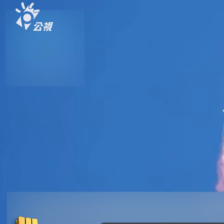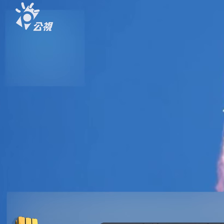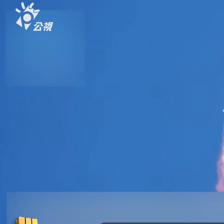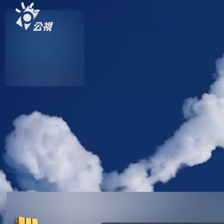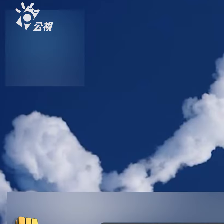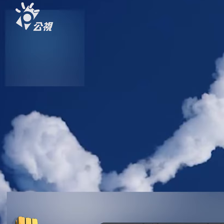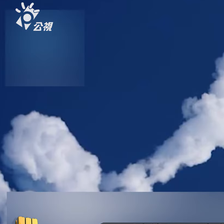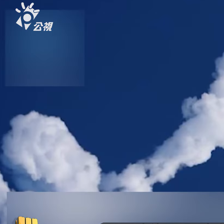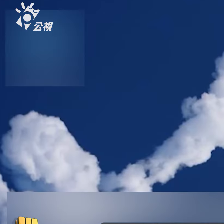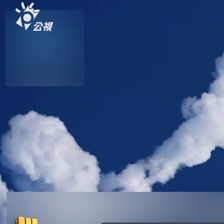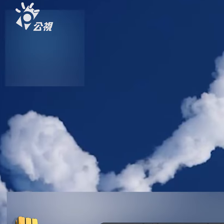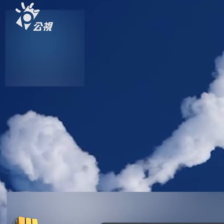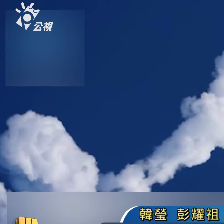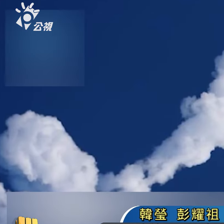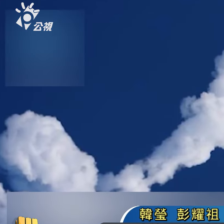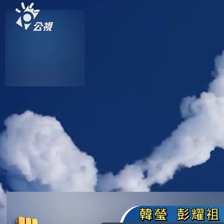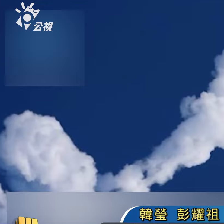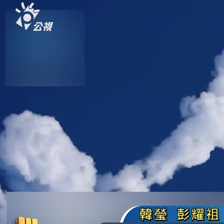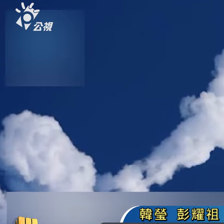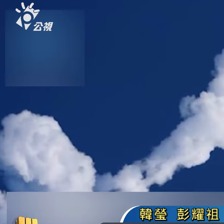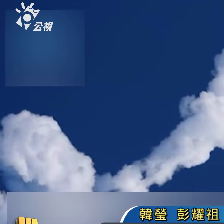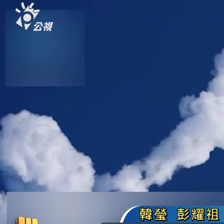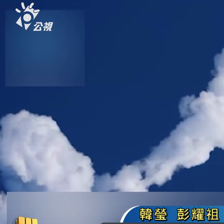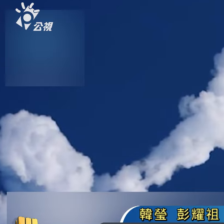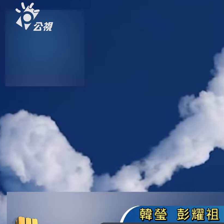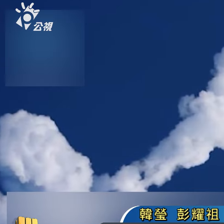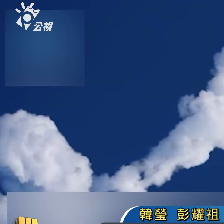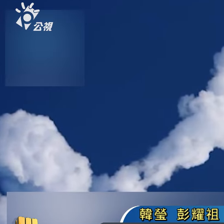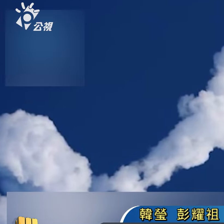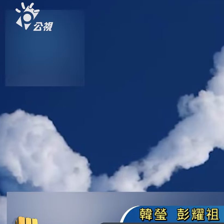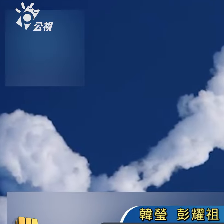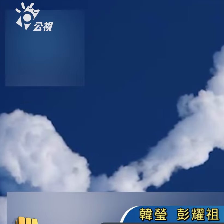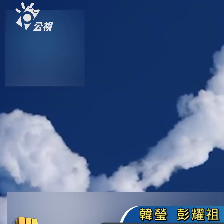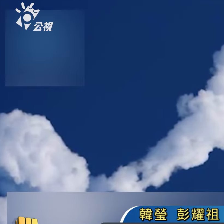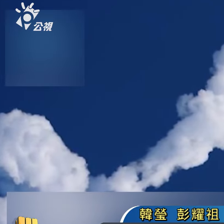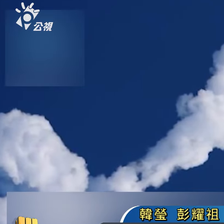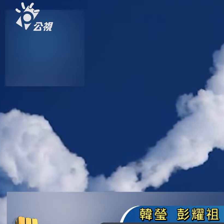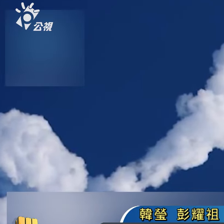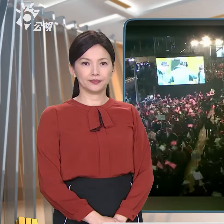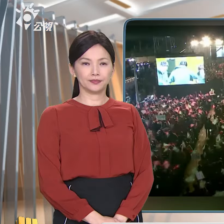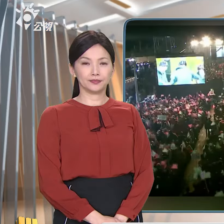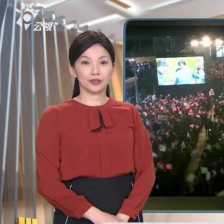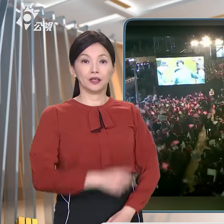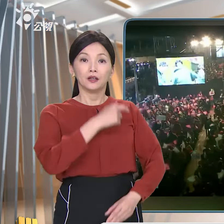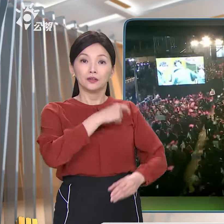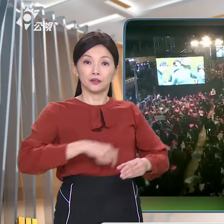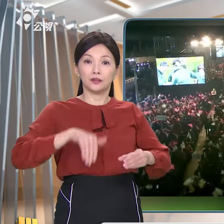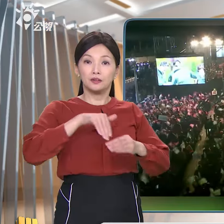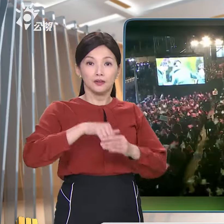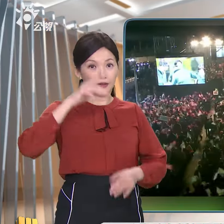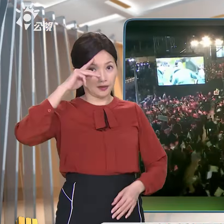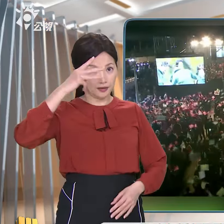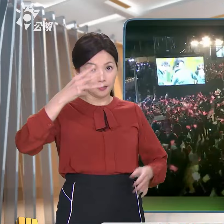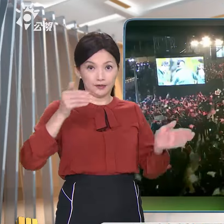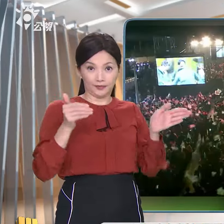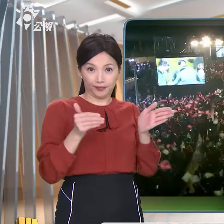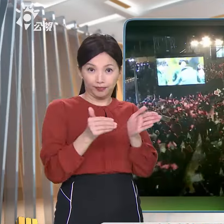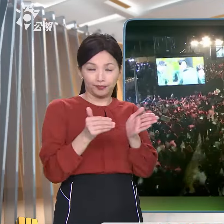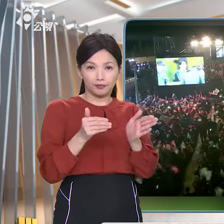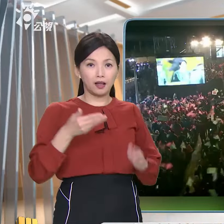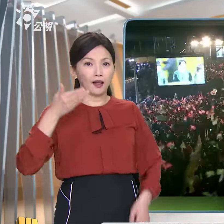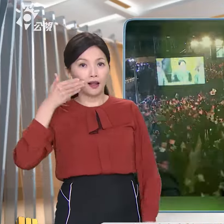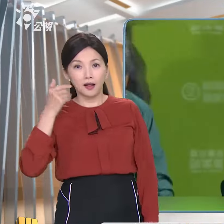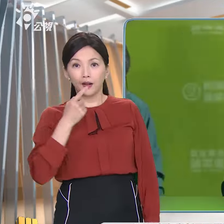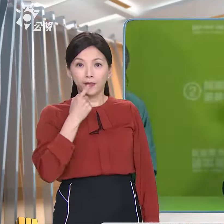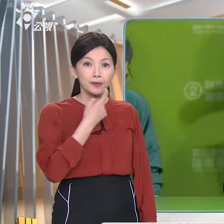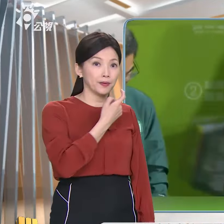更有警觉意识。记者韩莹、彭耀祖、陈修玲、吴其昌台北报道。 选战倒数最后